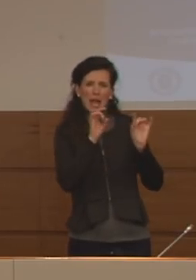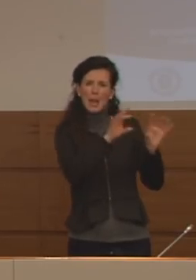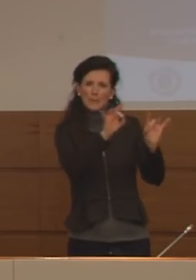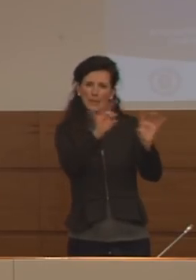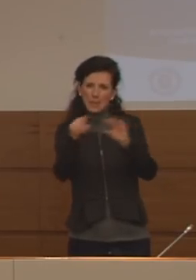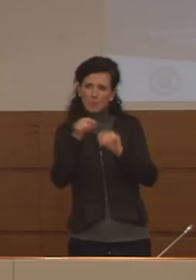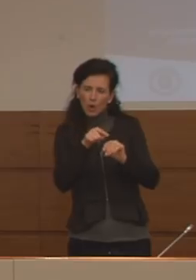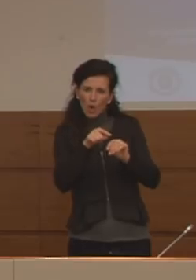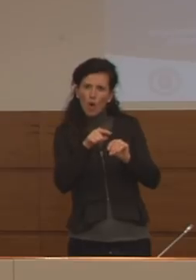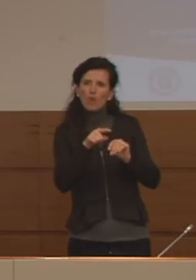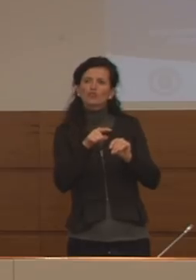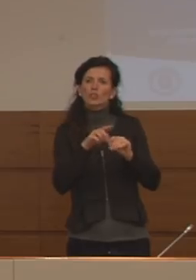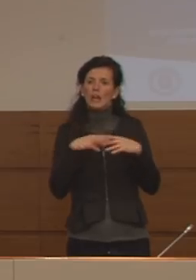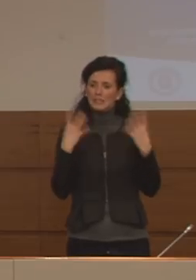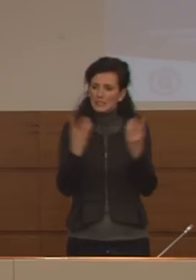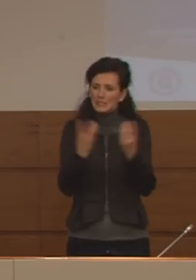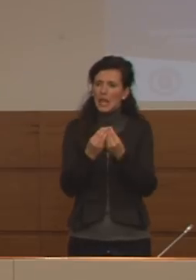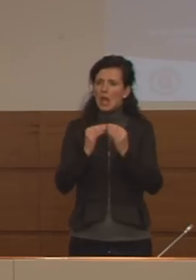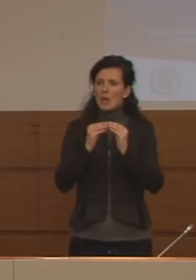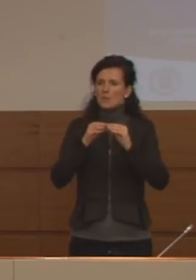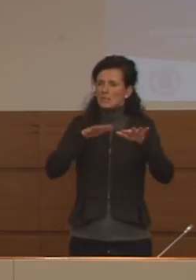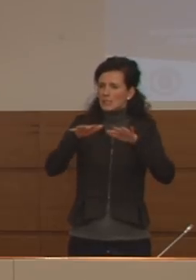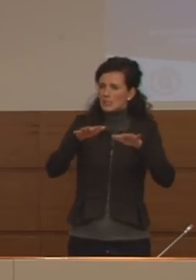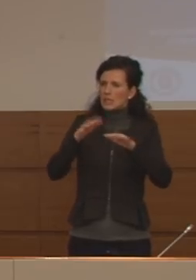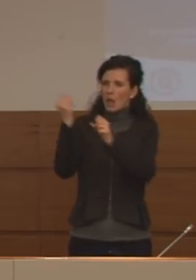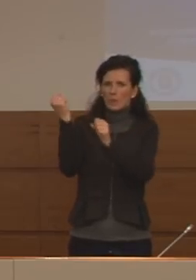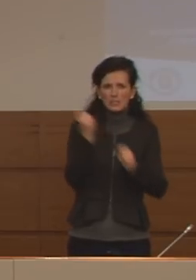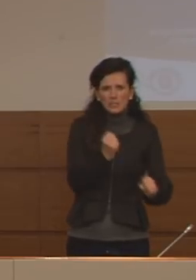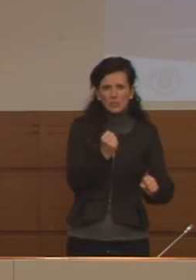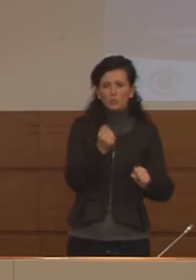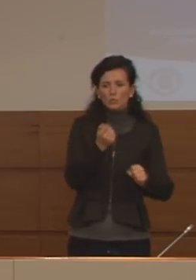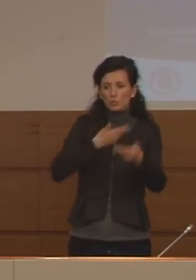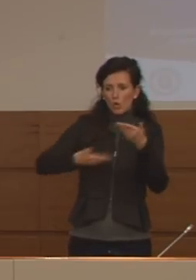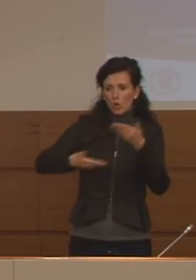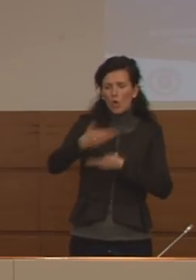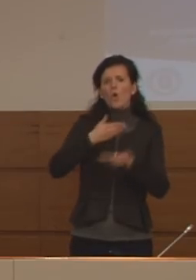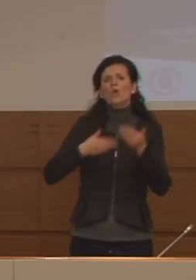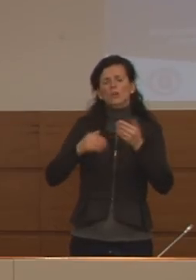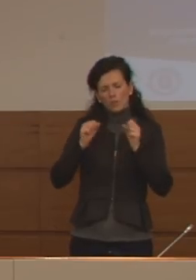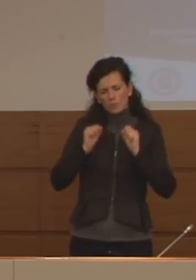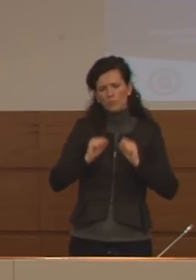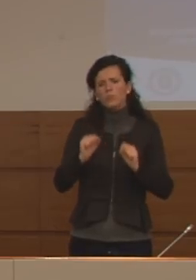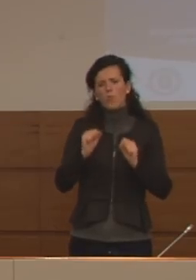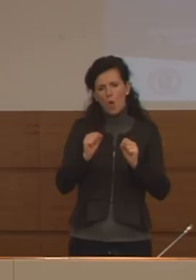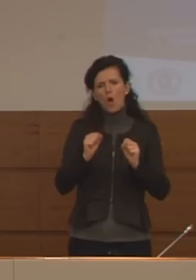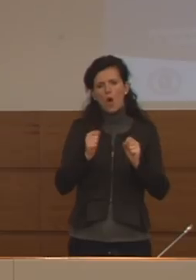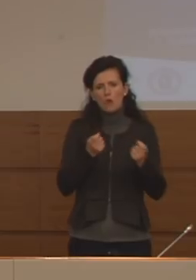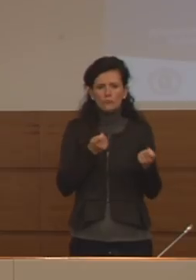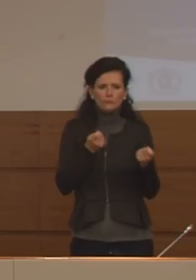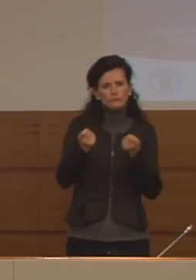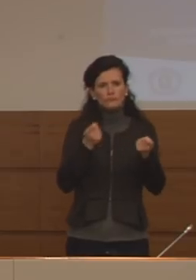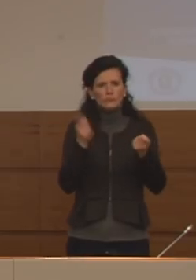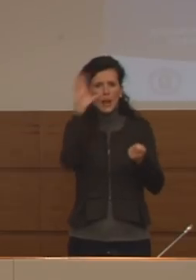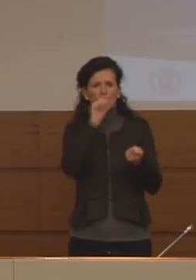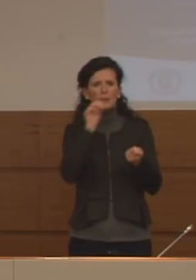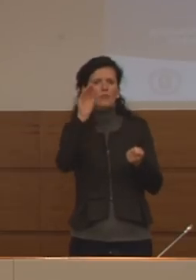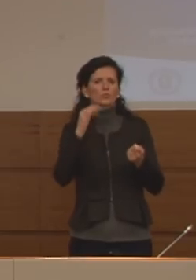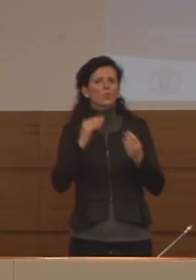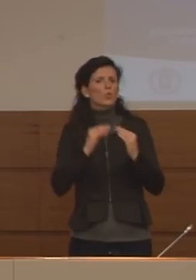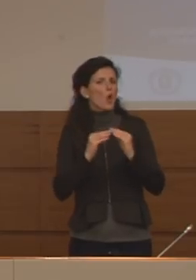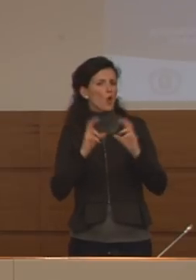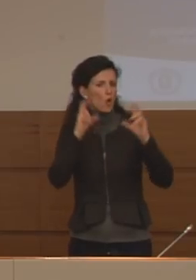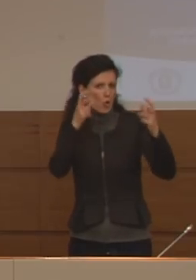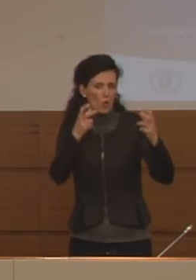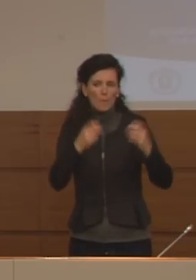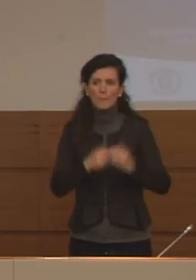tutto l'insieme del sistema con le altre istituzioni di poter modulare evidenziare come muoverci chiederanno